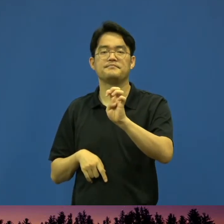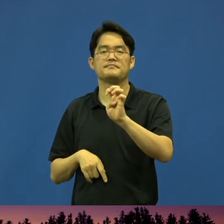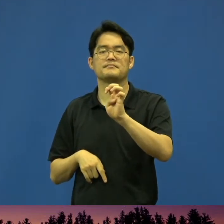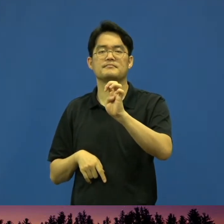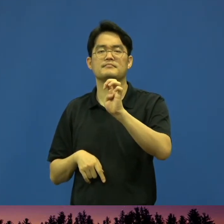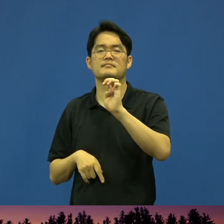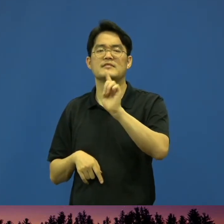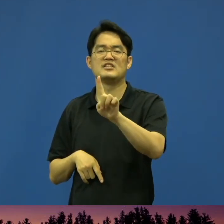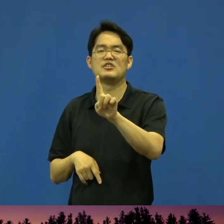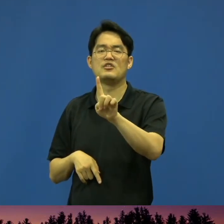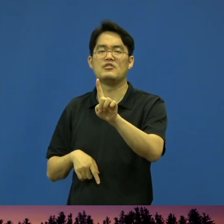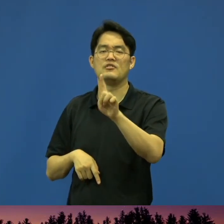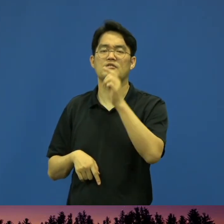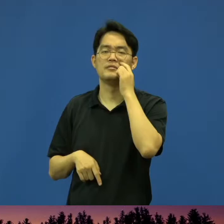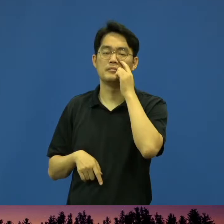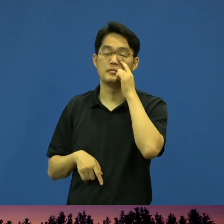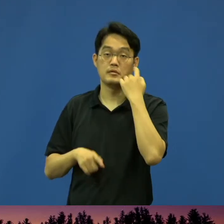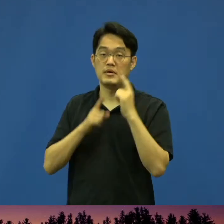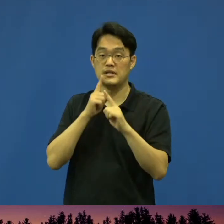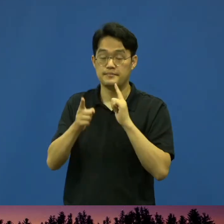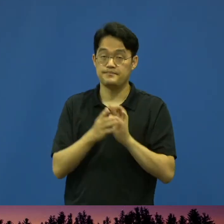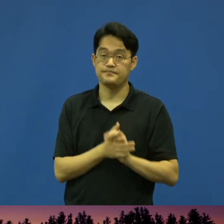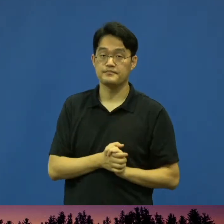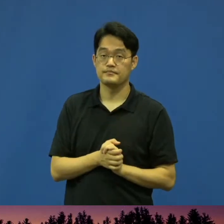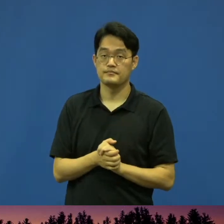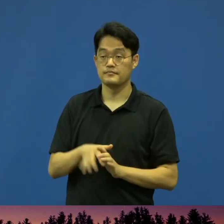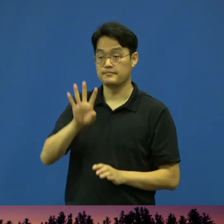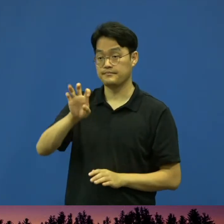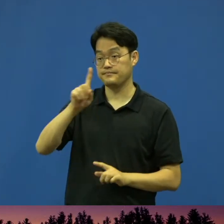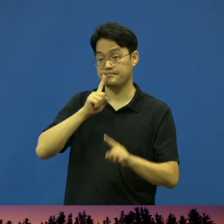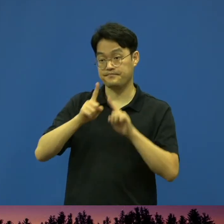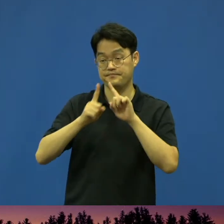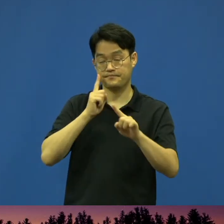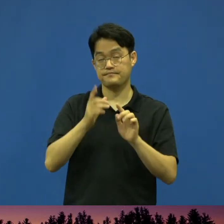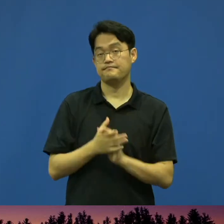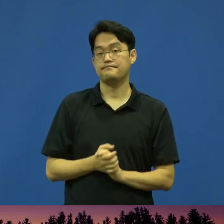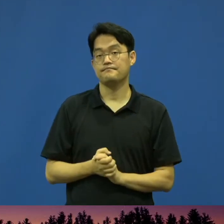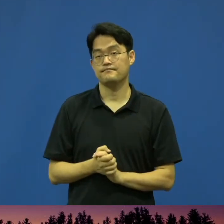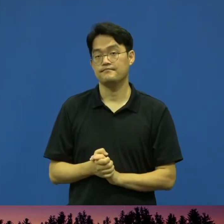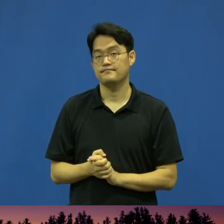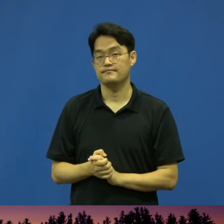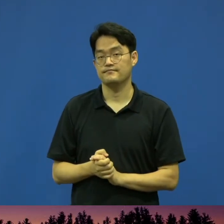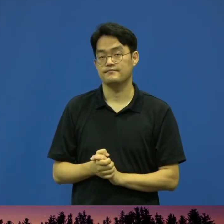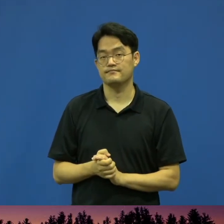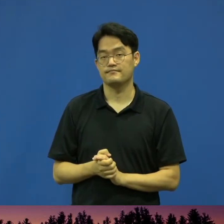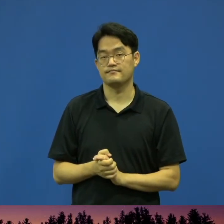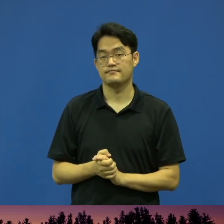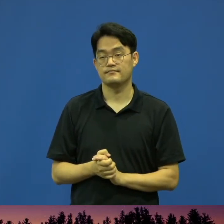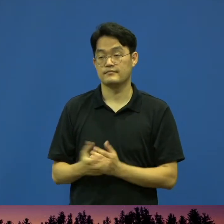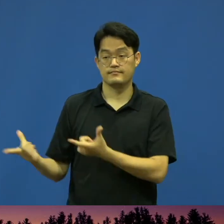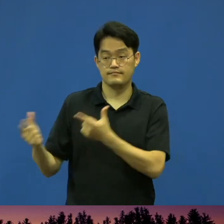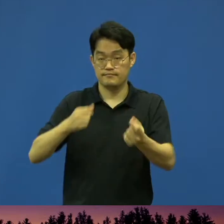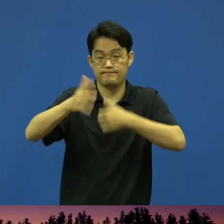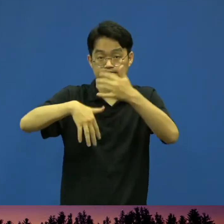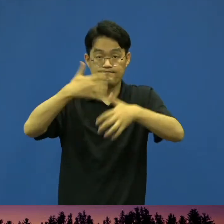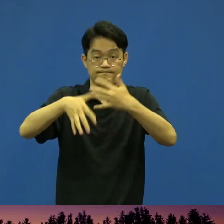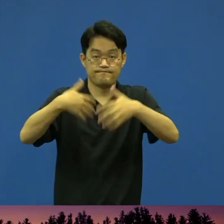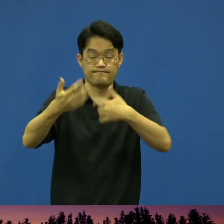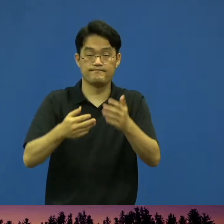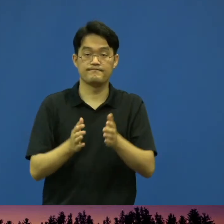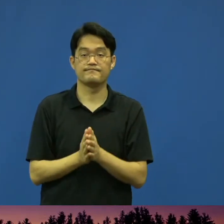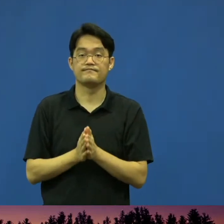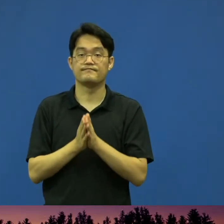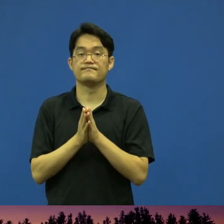아주 독특한 단어인 거죠. 41절을 먼저 한번 볼까요? 여러분 41절인데요, 우리 같이 한 목소리로 한번